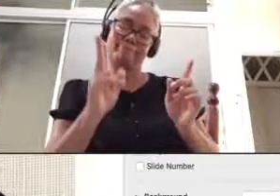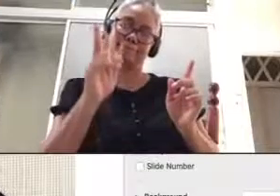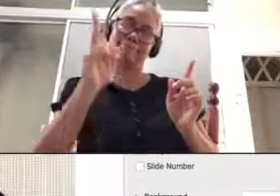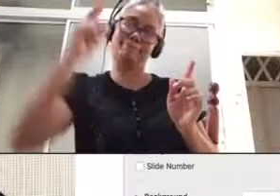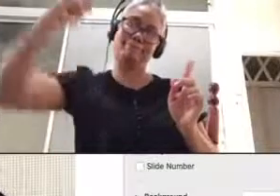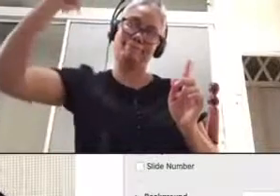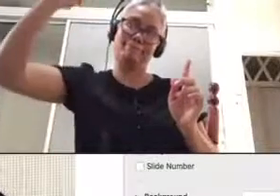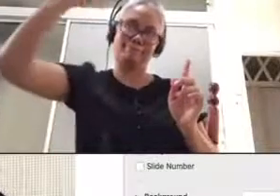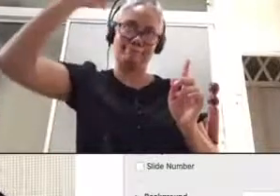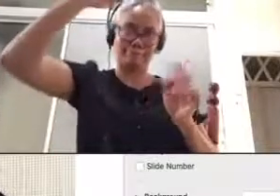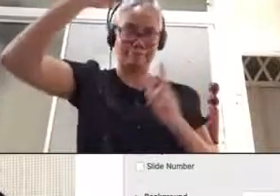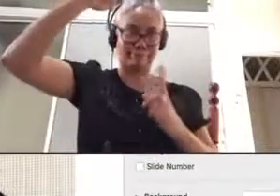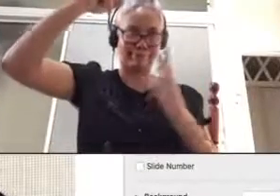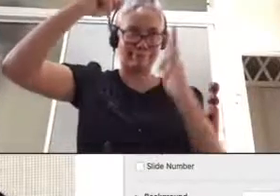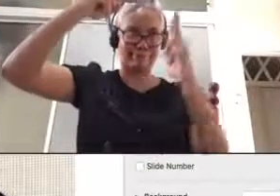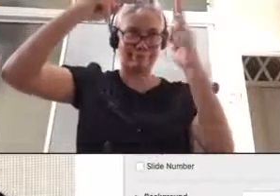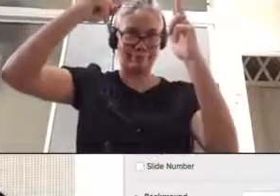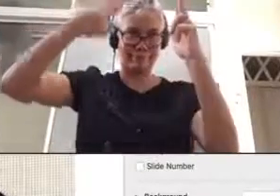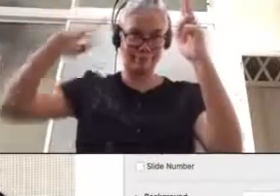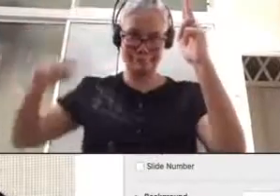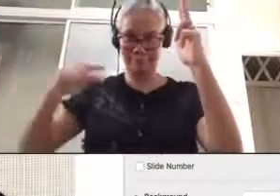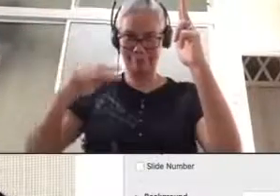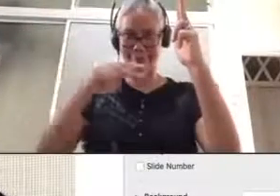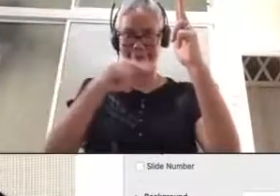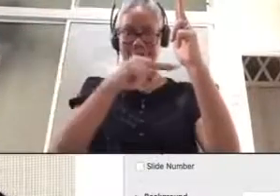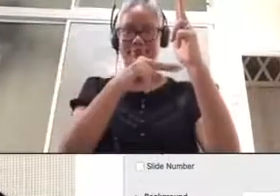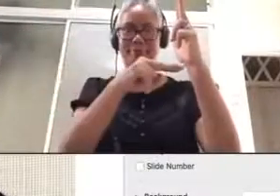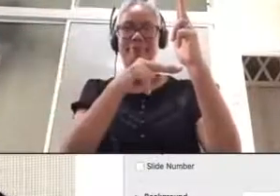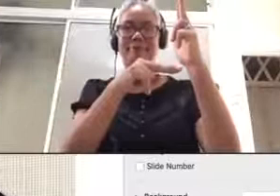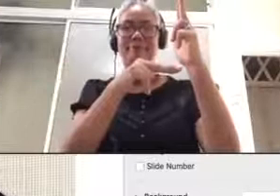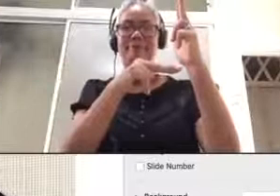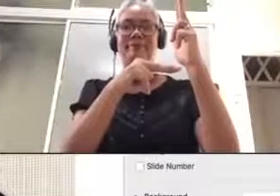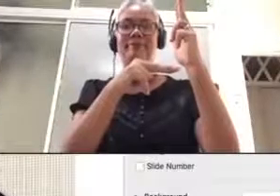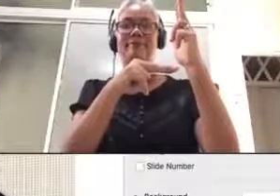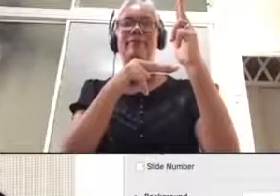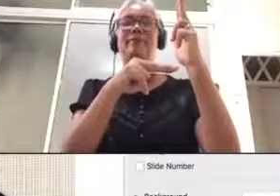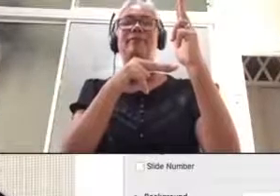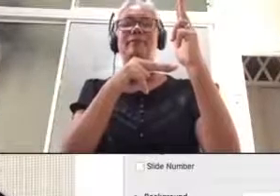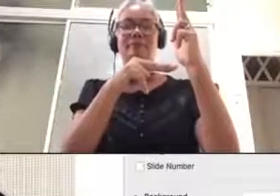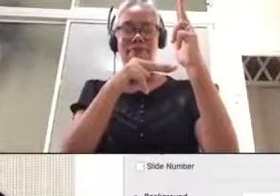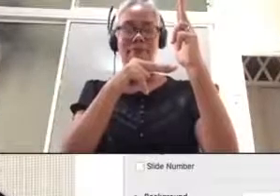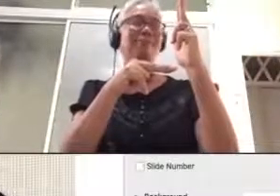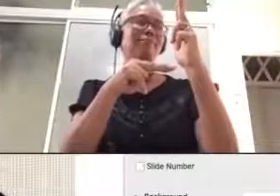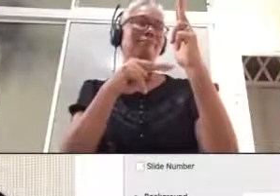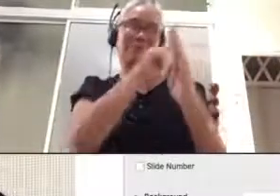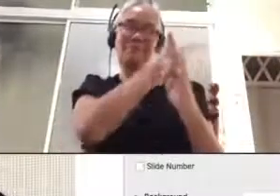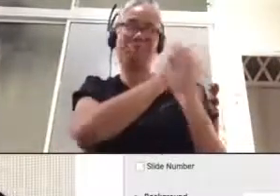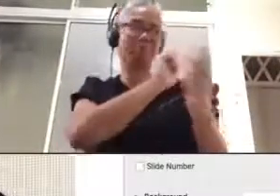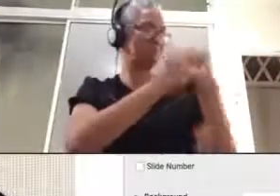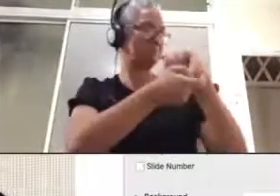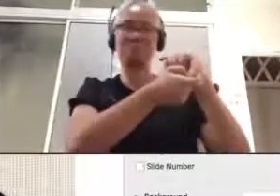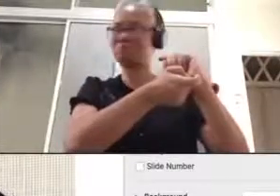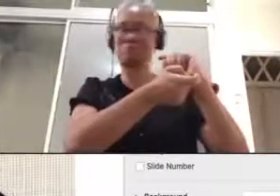de la nada. 4 esquinitas de la nada. En vez de convertir y hacer que